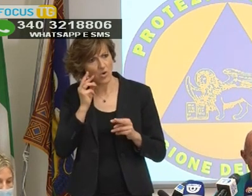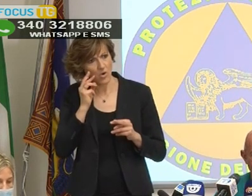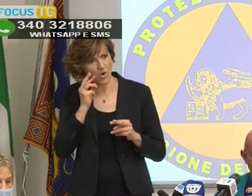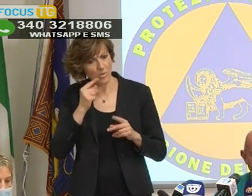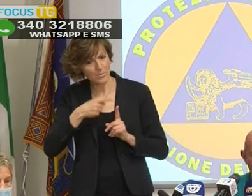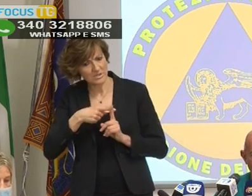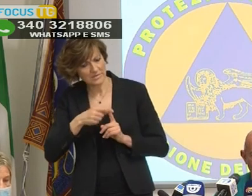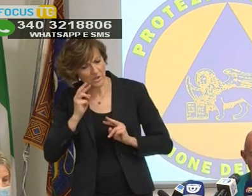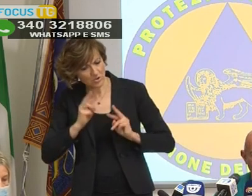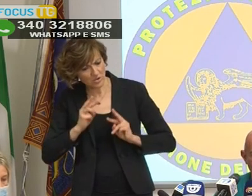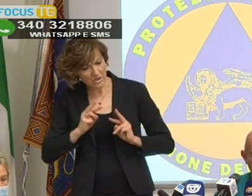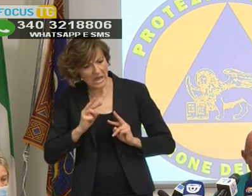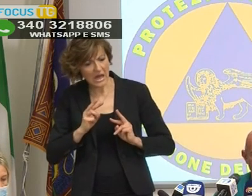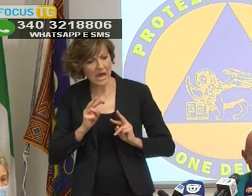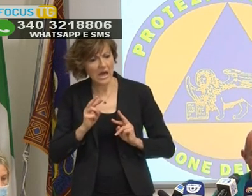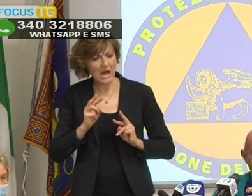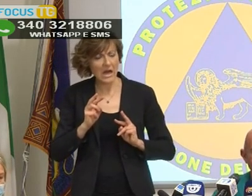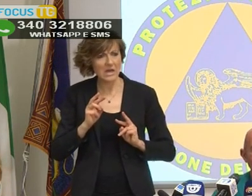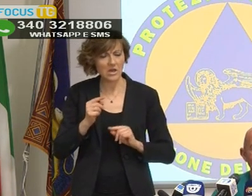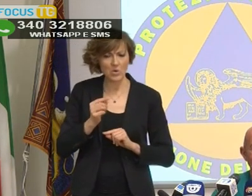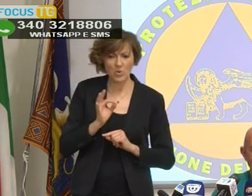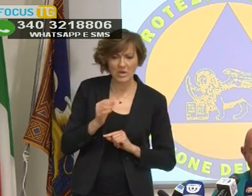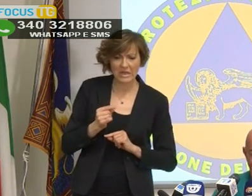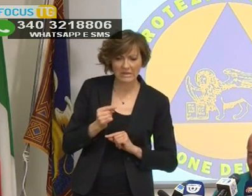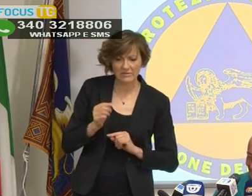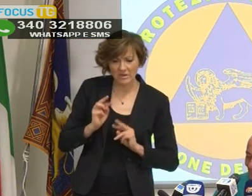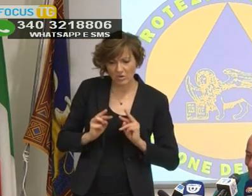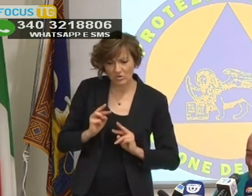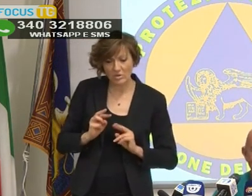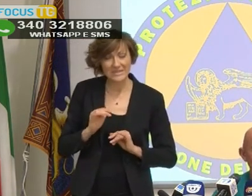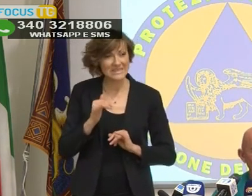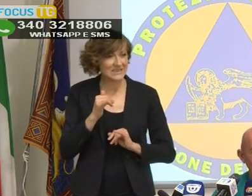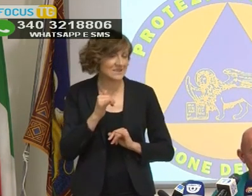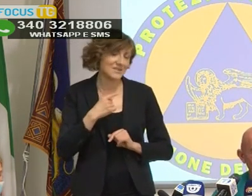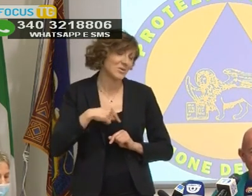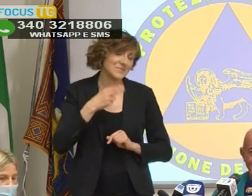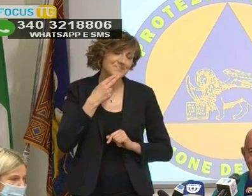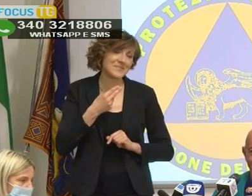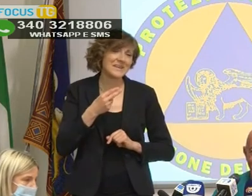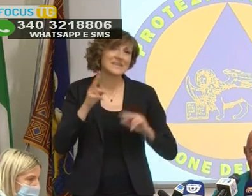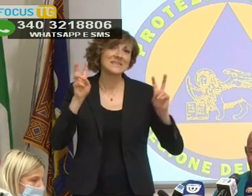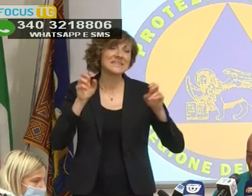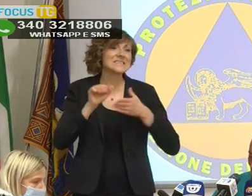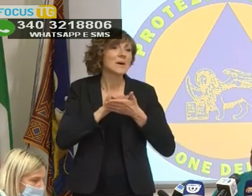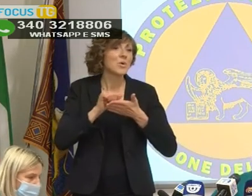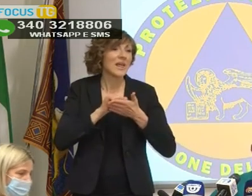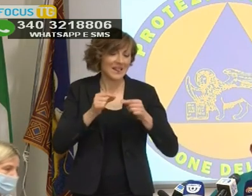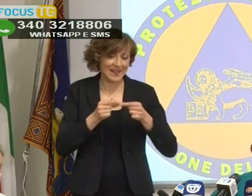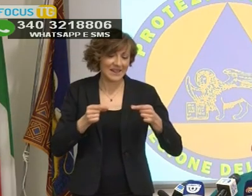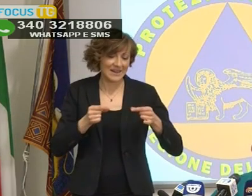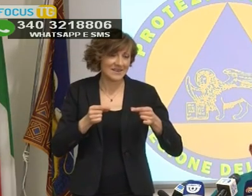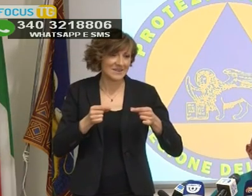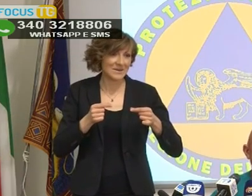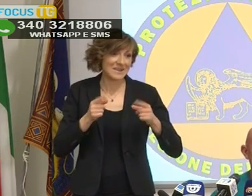la positività o la negatività del soggetto? Sì, noi ormai usiamo questo termine saponetta come